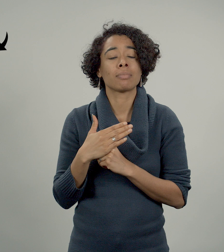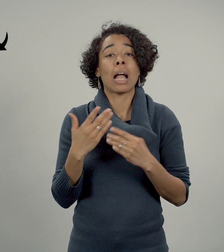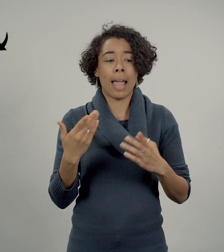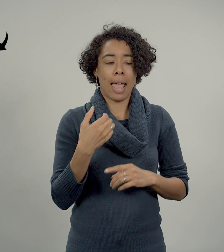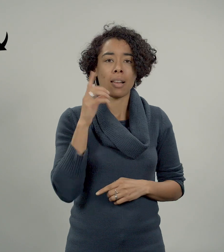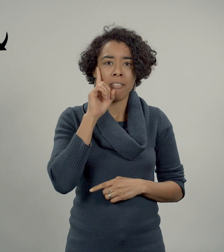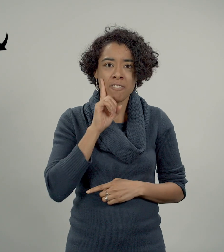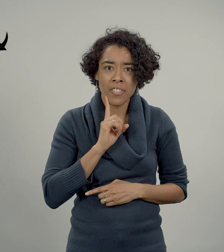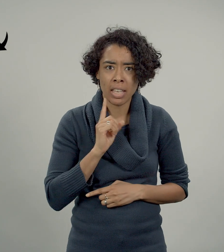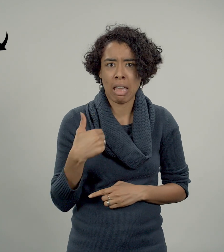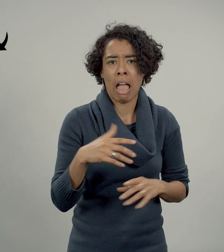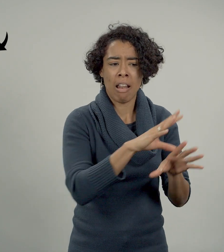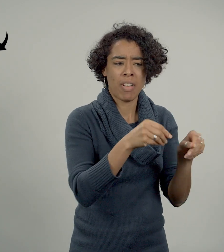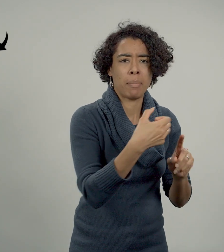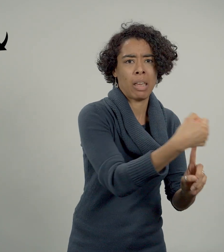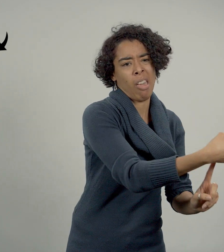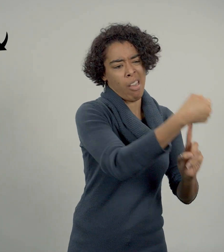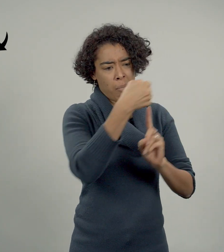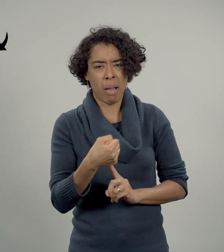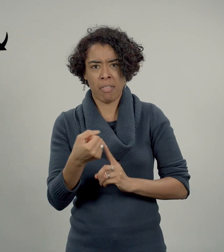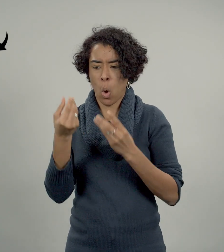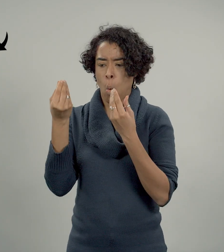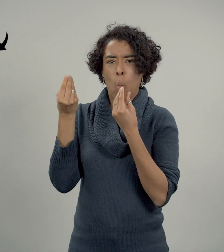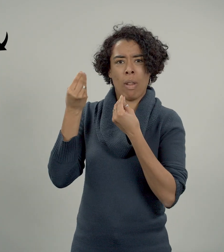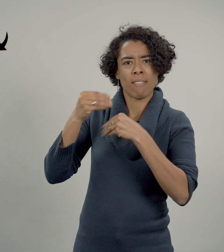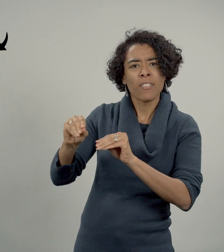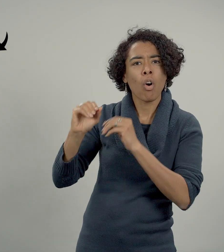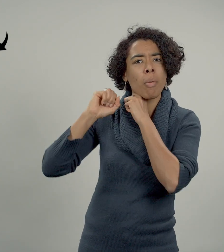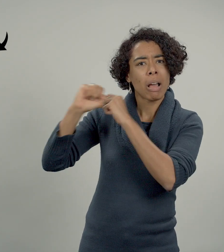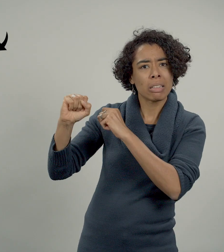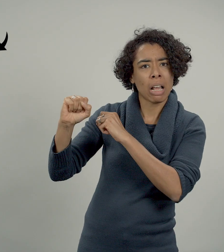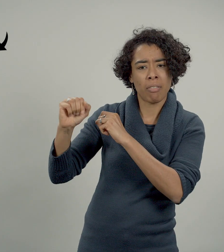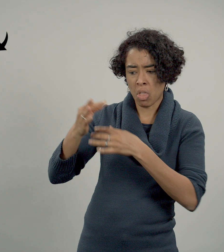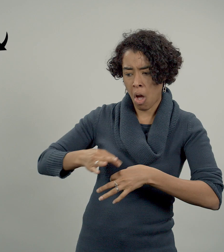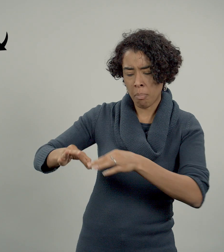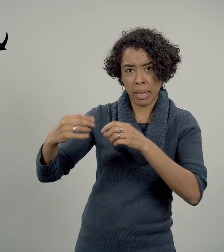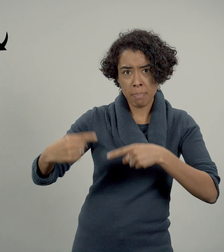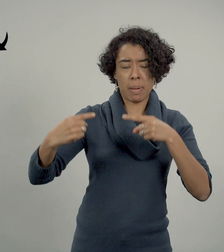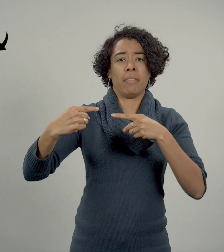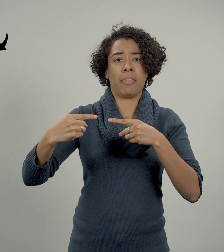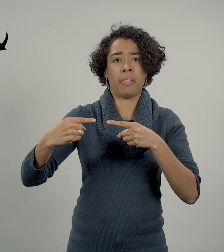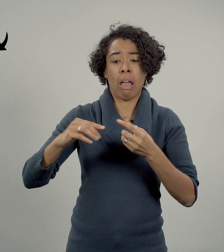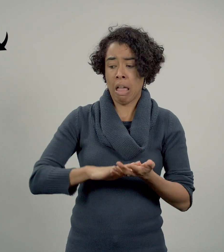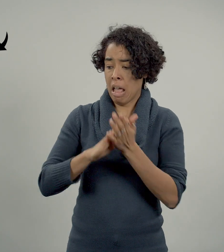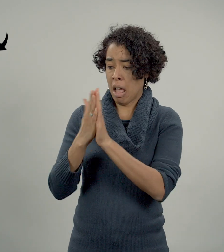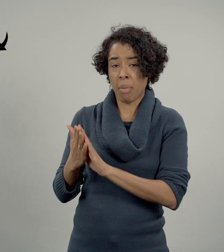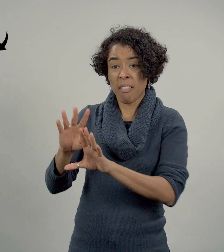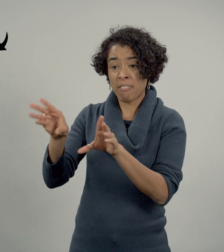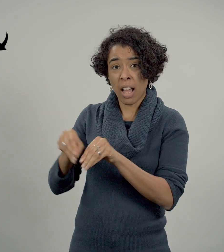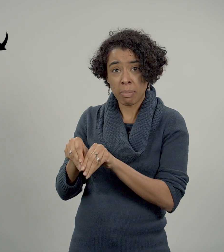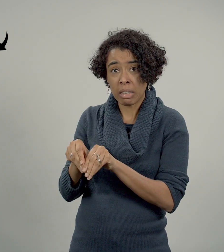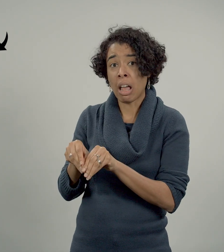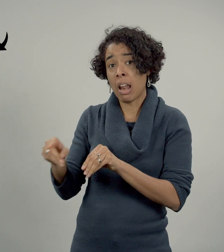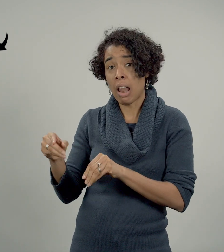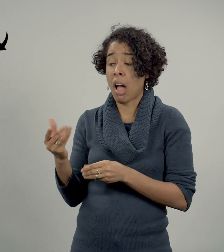Israélite est enlevée à sa famille, vendue comme esclave dans le pays de ses ennemis, et devient la servante d'une famille dont le mari